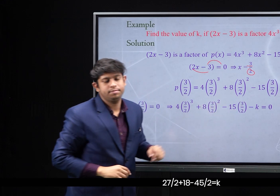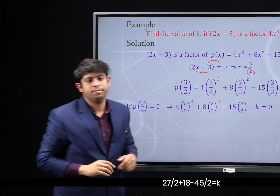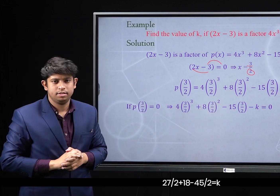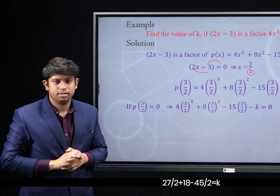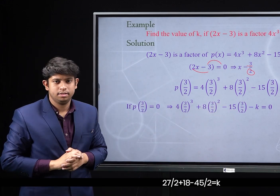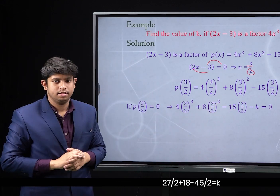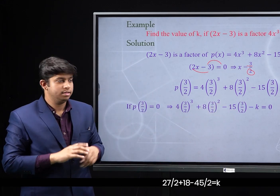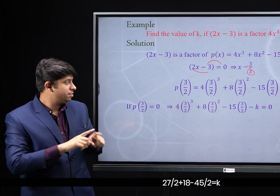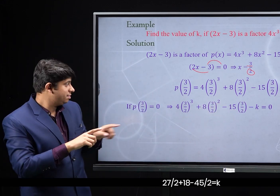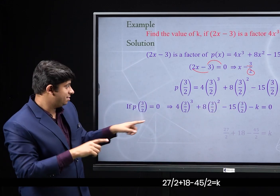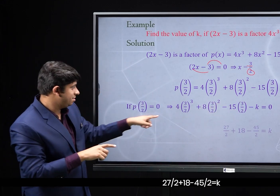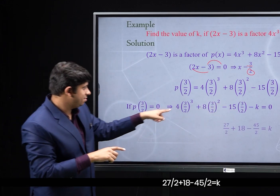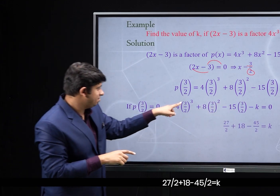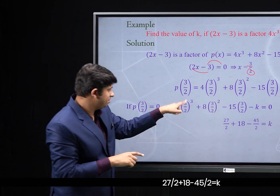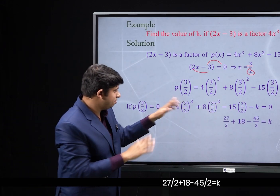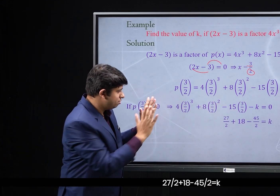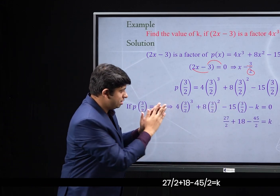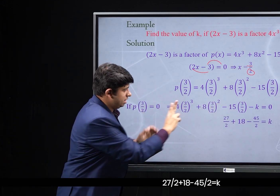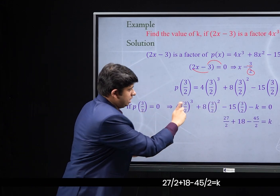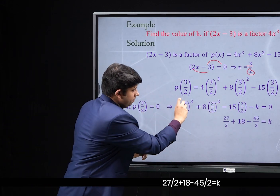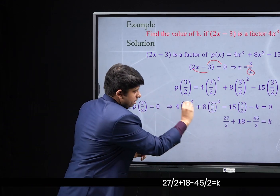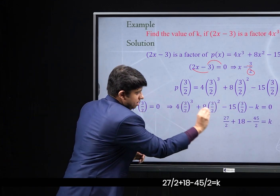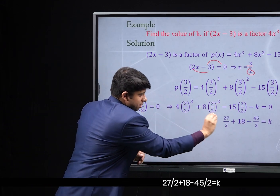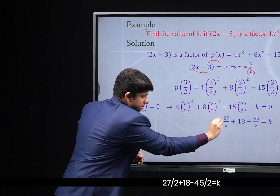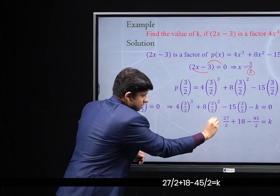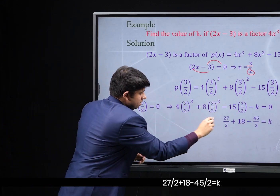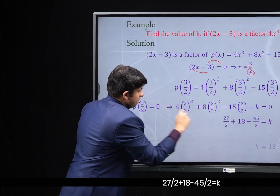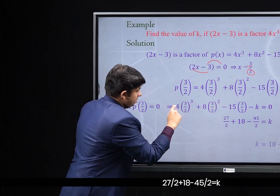கழித்தல் 45 கீழ்க்கோடு 2 ஈடு k.